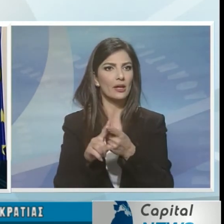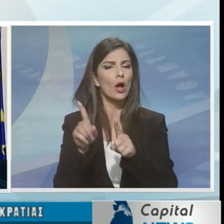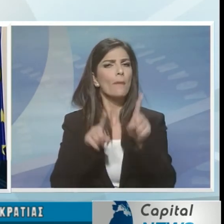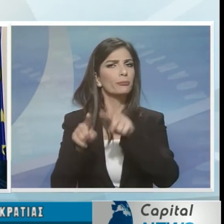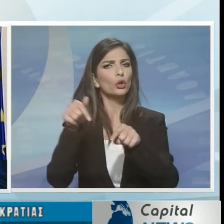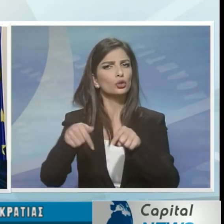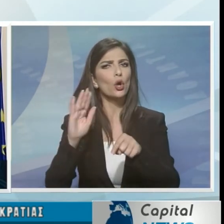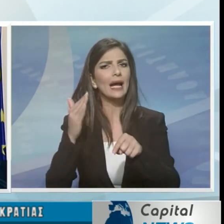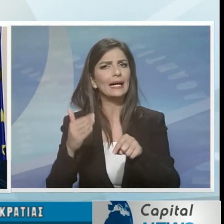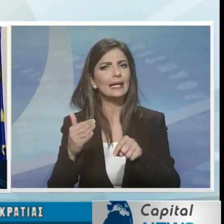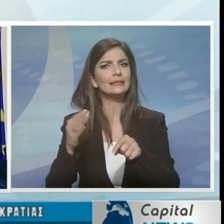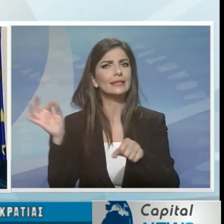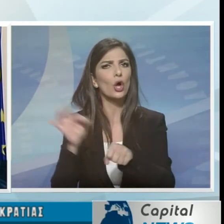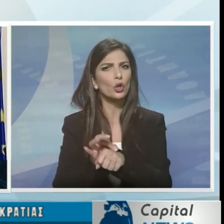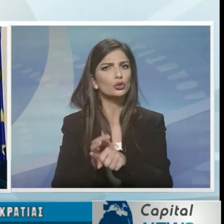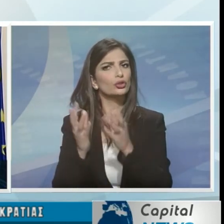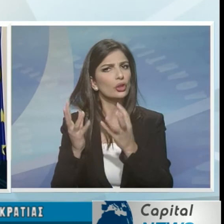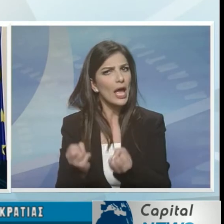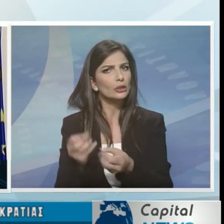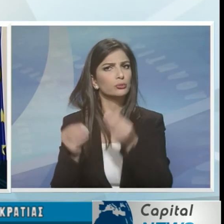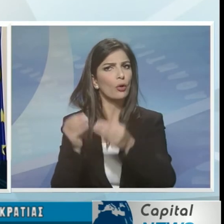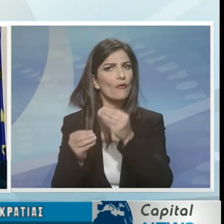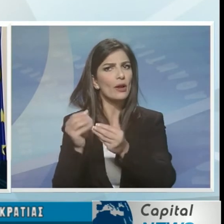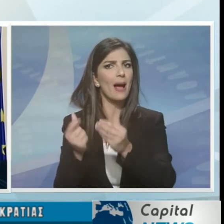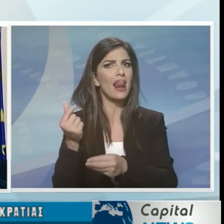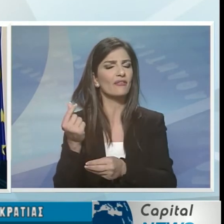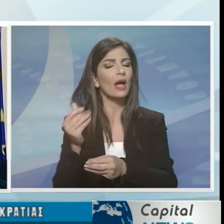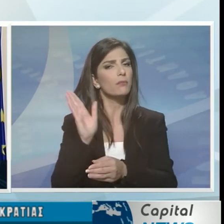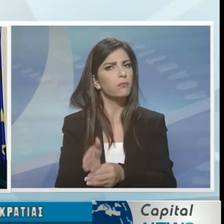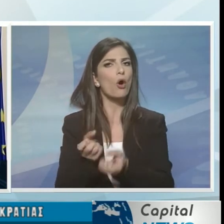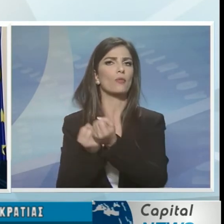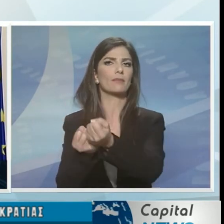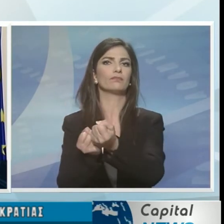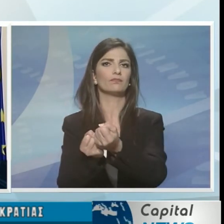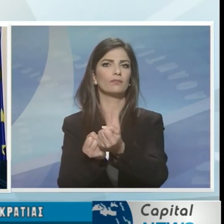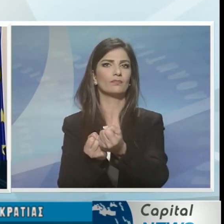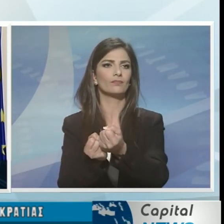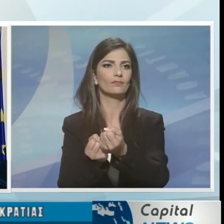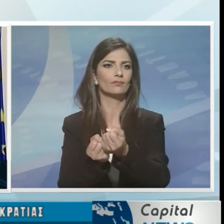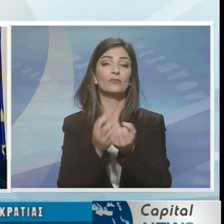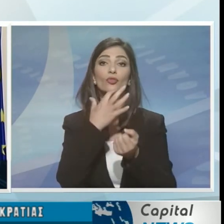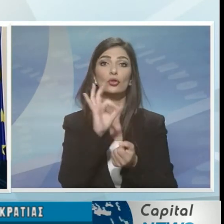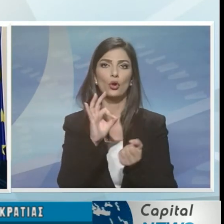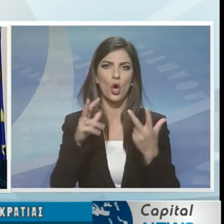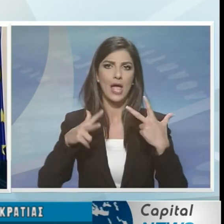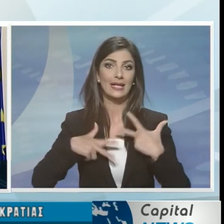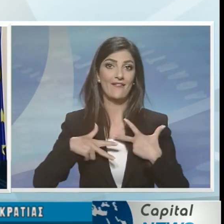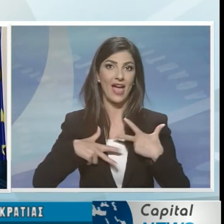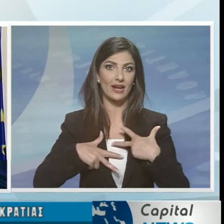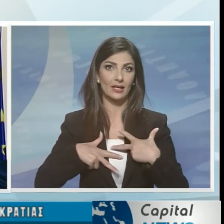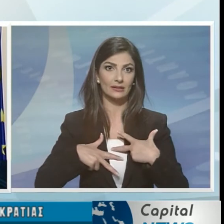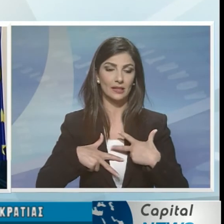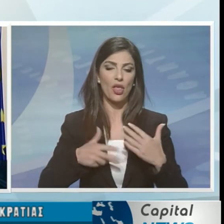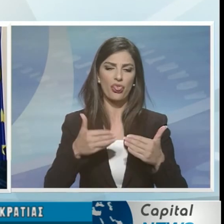την κρίση που η ανθρωπότητα αντιμετωπίσει. Μέσα σε αυτό το πλαίσιο, η κυβέρνηση τις αμέσως